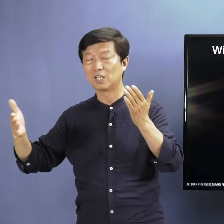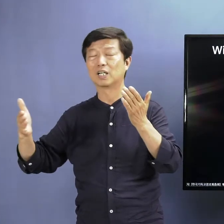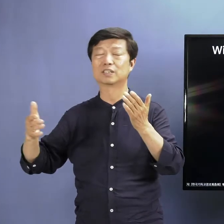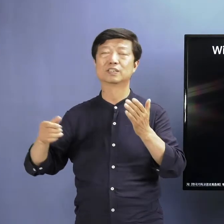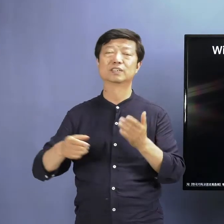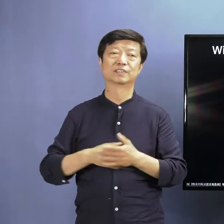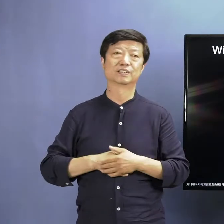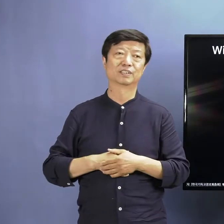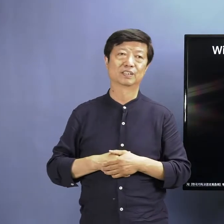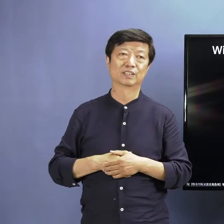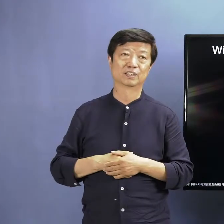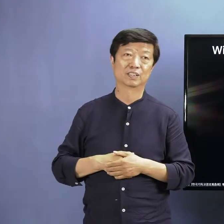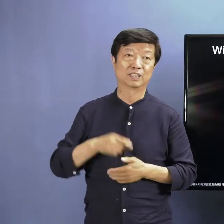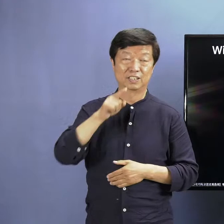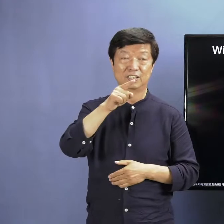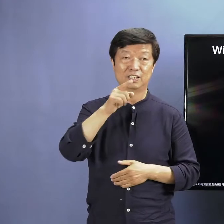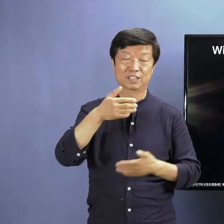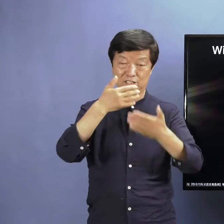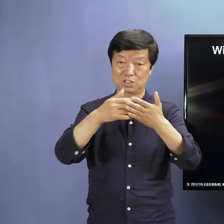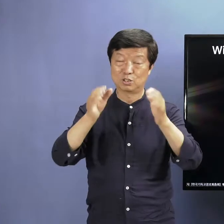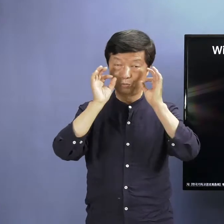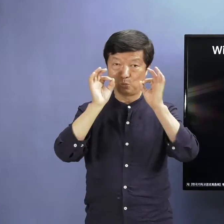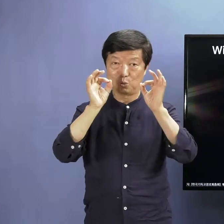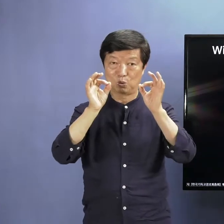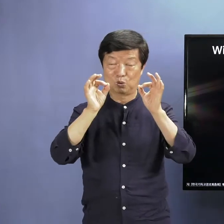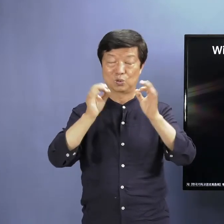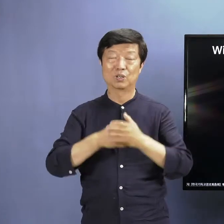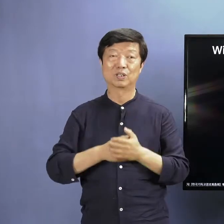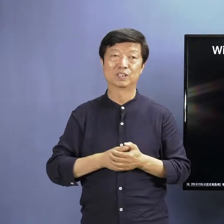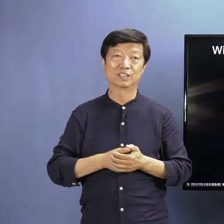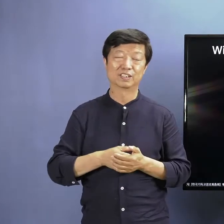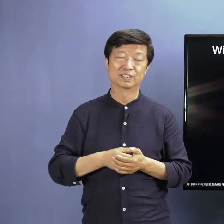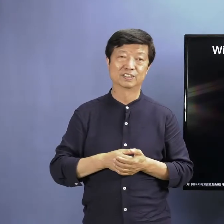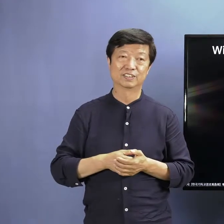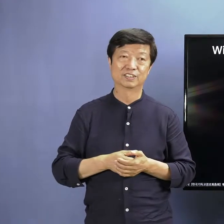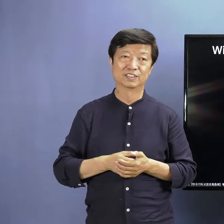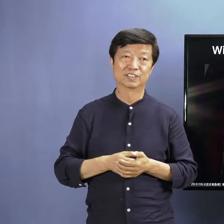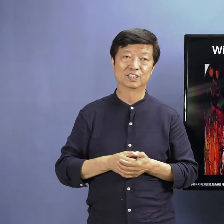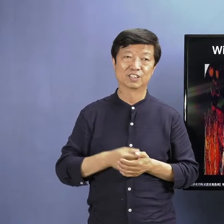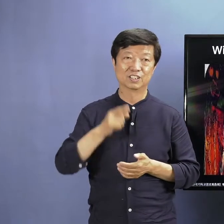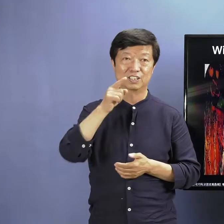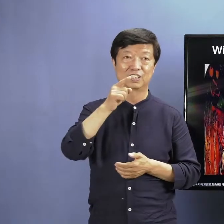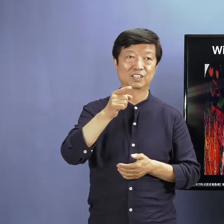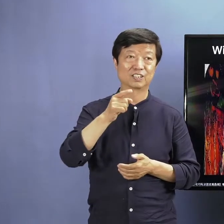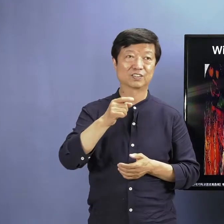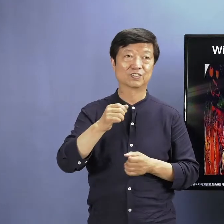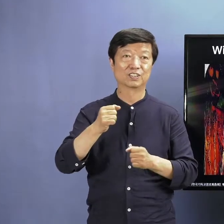보고 누가 오리지널이 저건데 가리지널을 만들었어요.